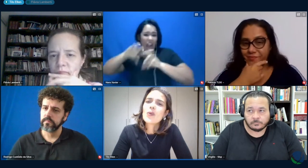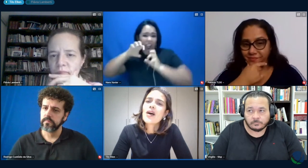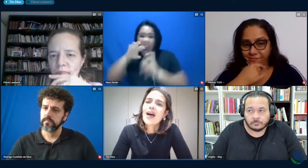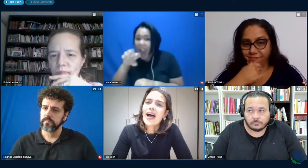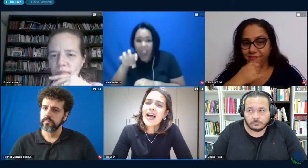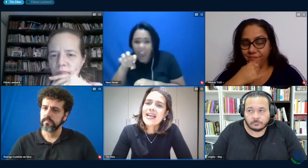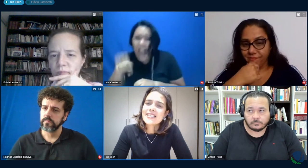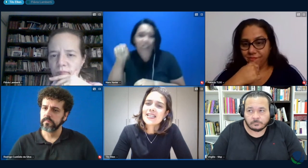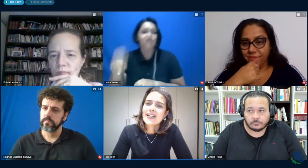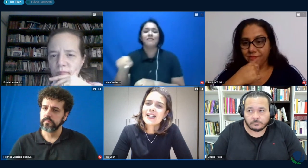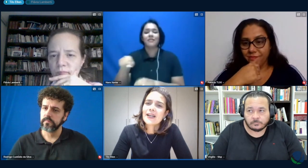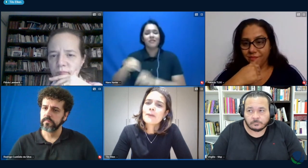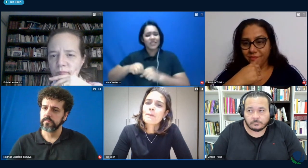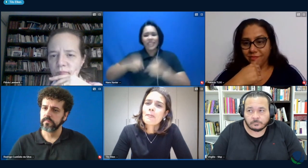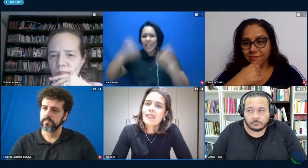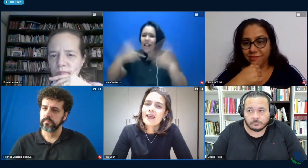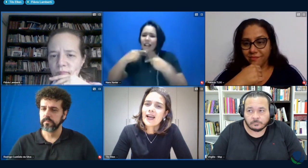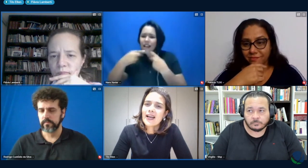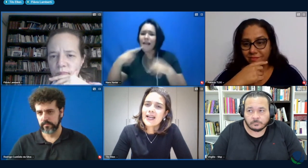relação